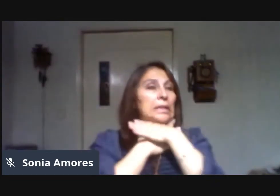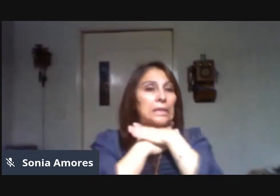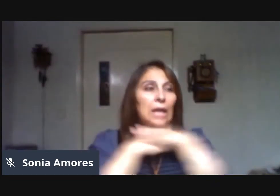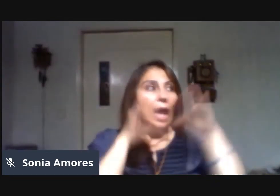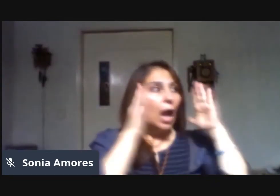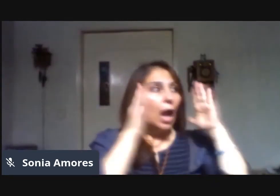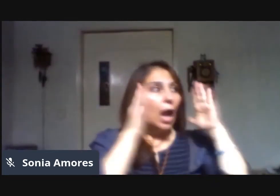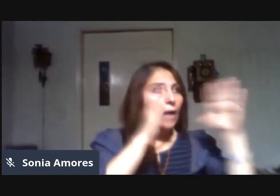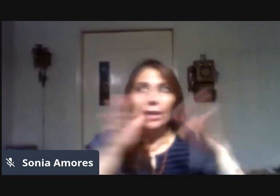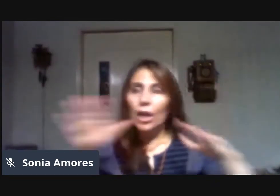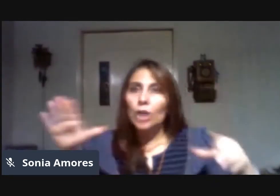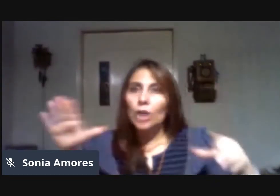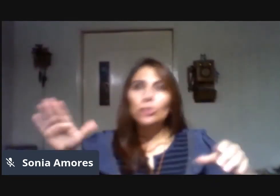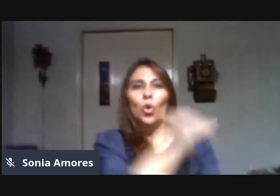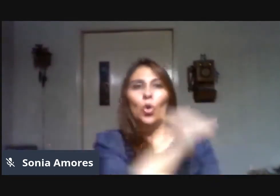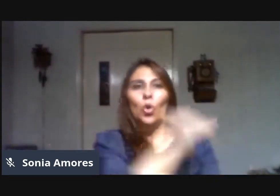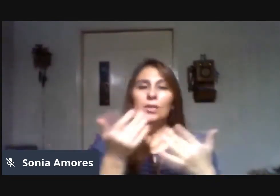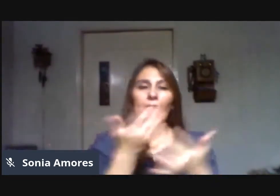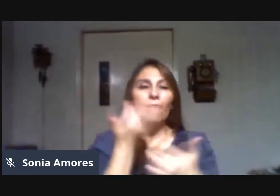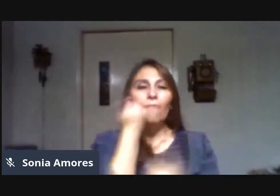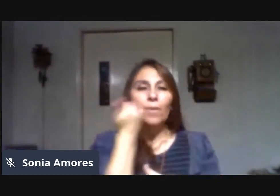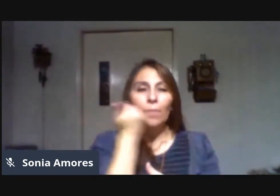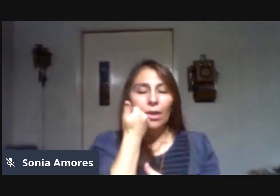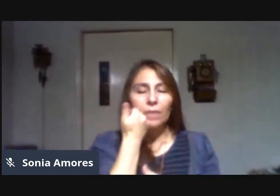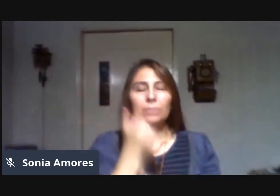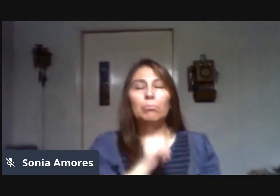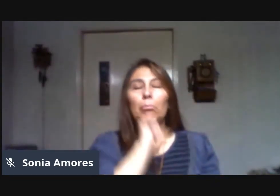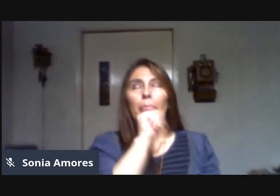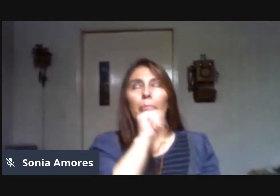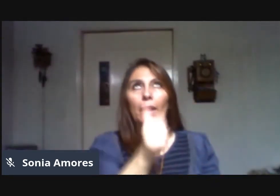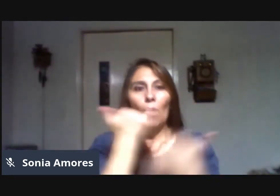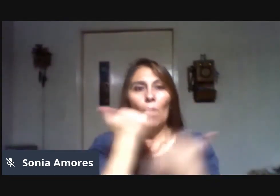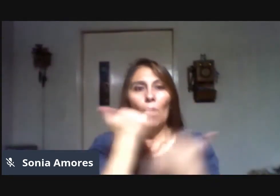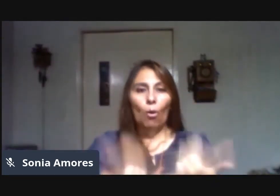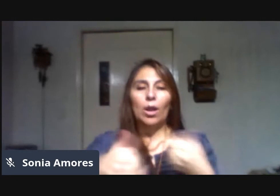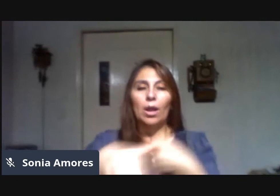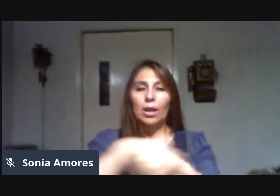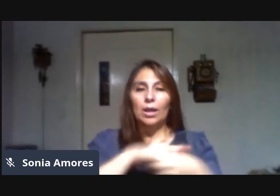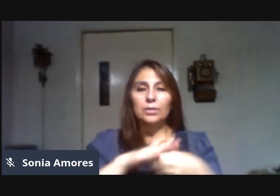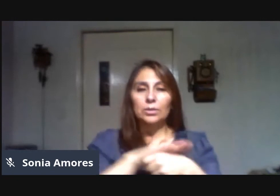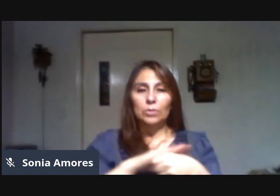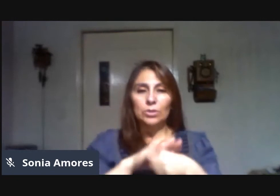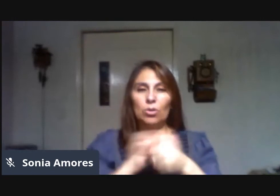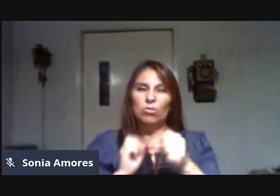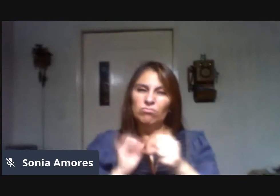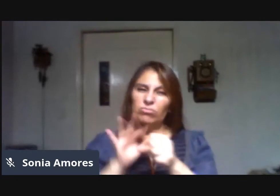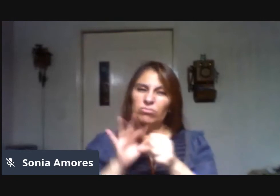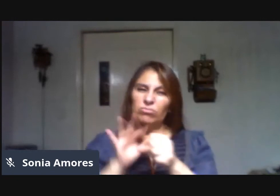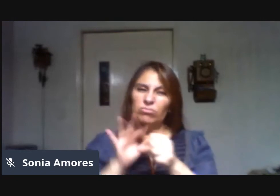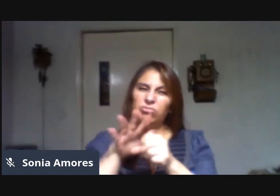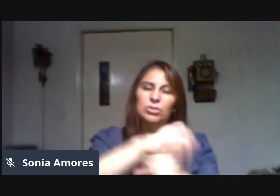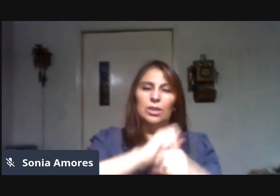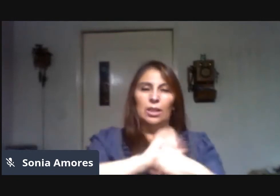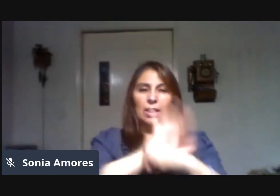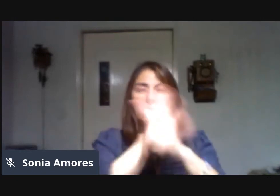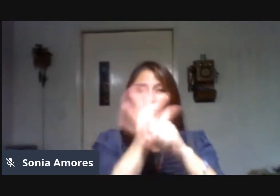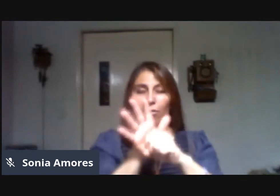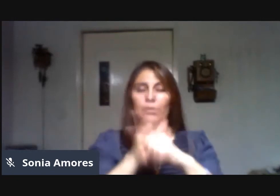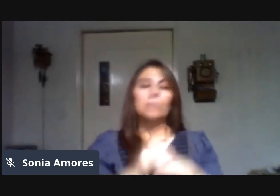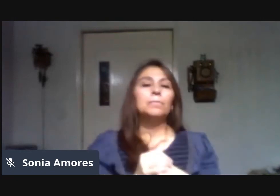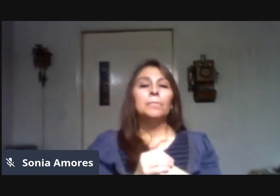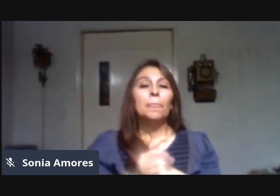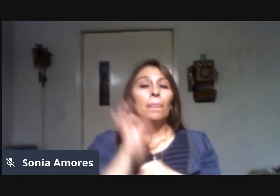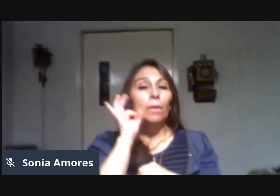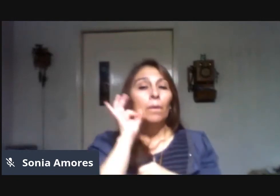las enfermedades y en este caso la epidemia del COVID, ¿sí? Si tuviéramos un sistema